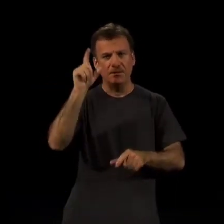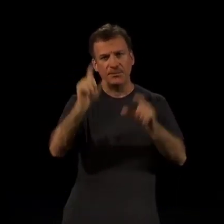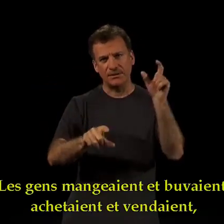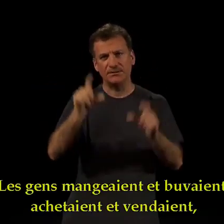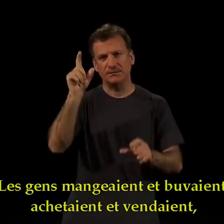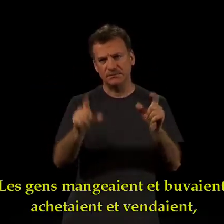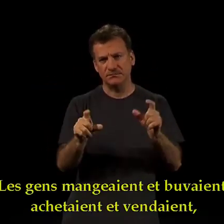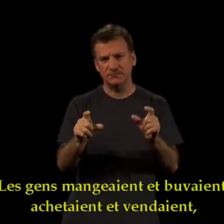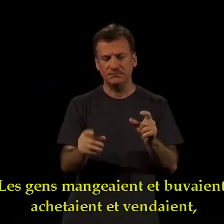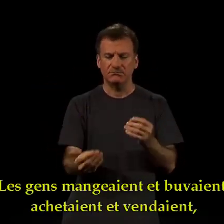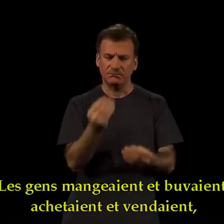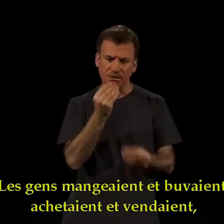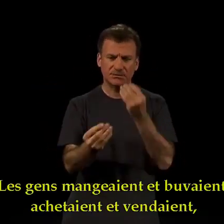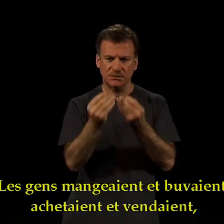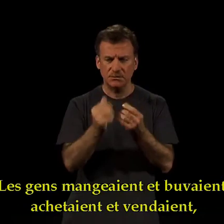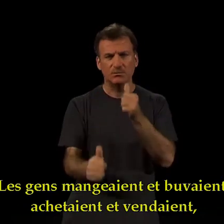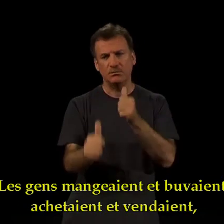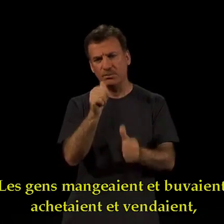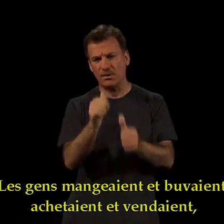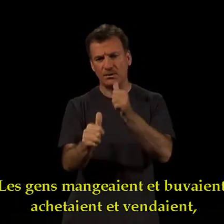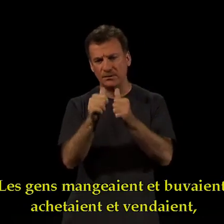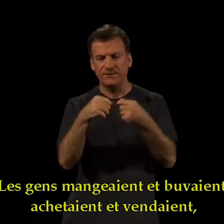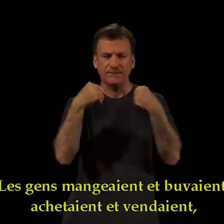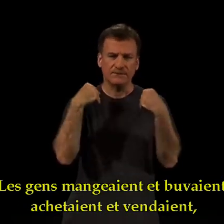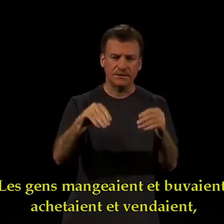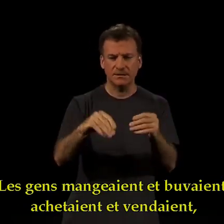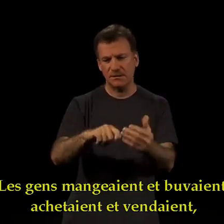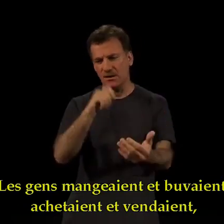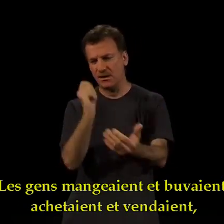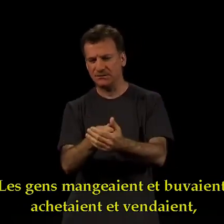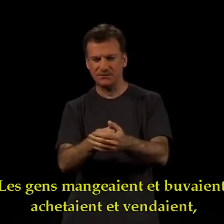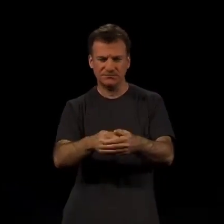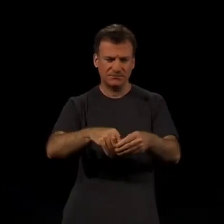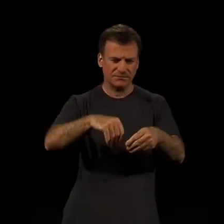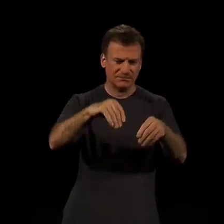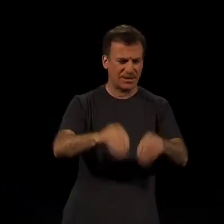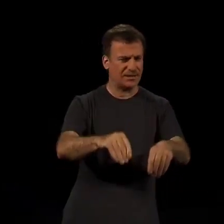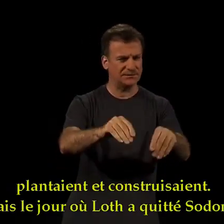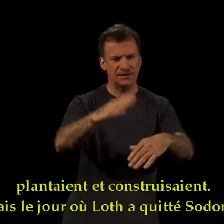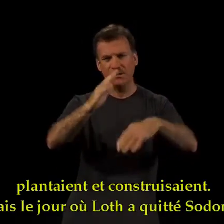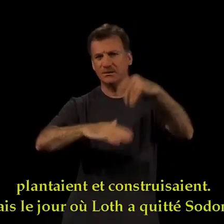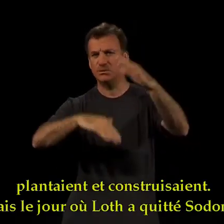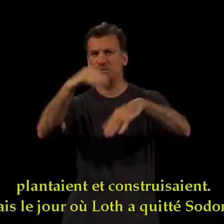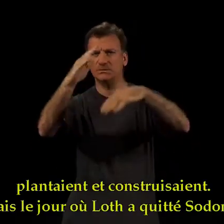Les gens mangeaient et buvaient, achetaient et vendaient, plantaient et construisaient.